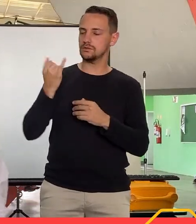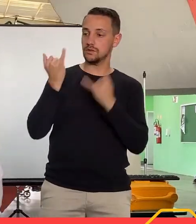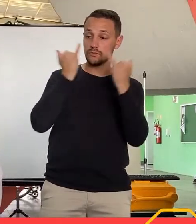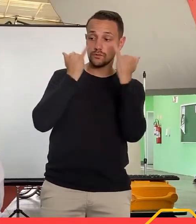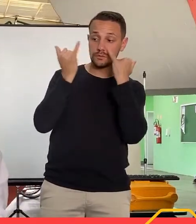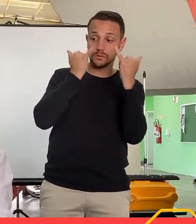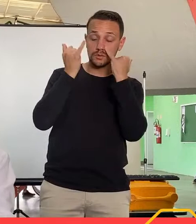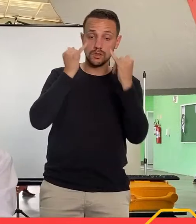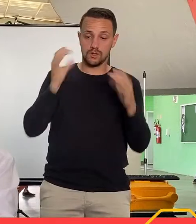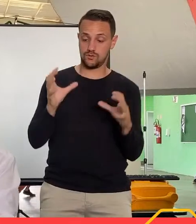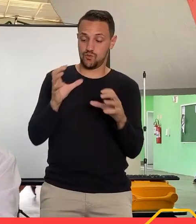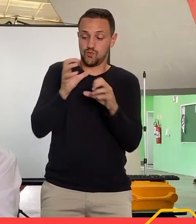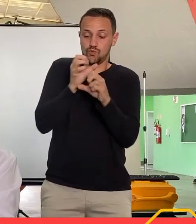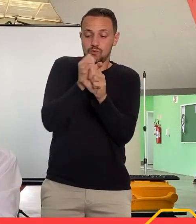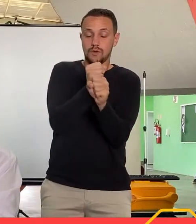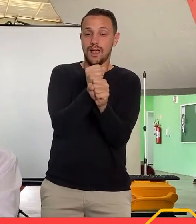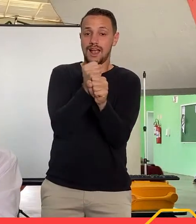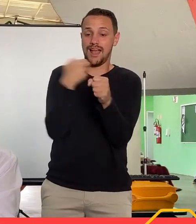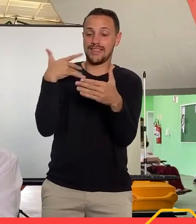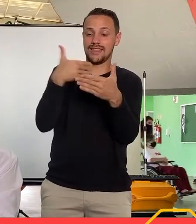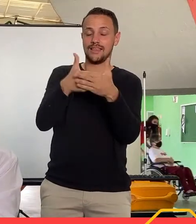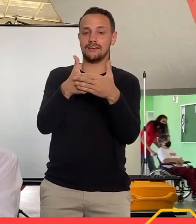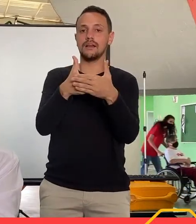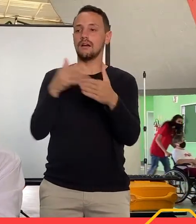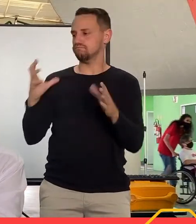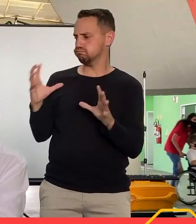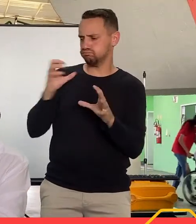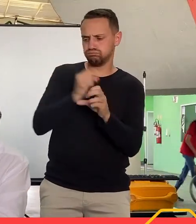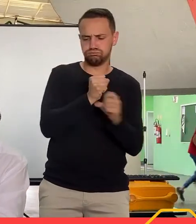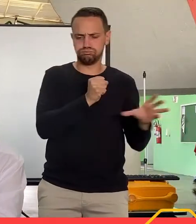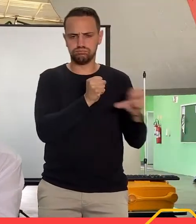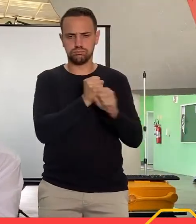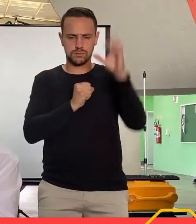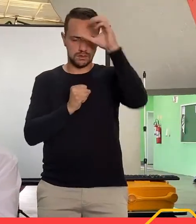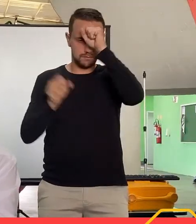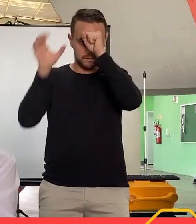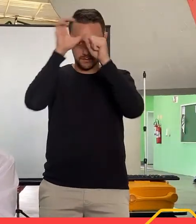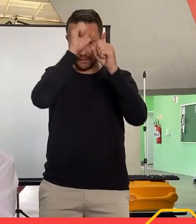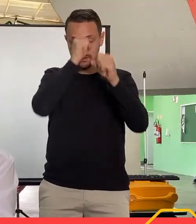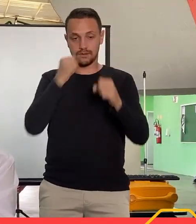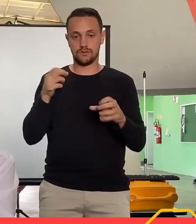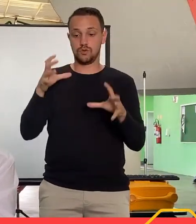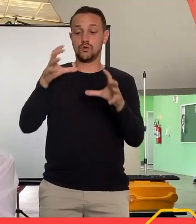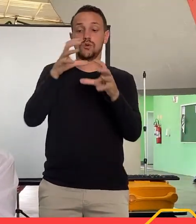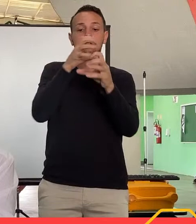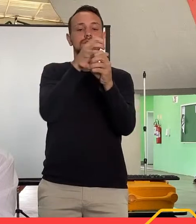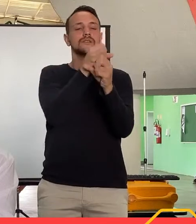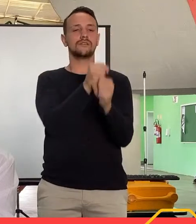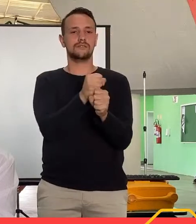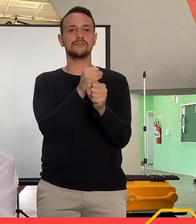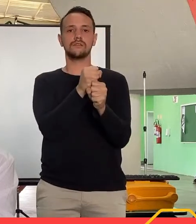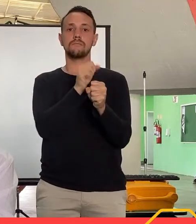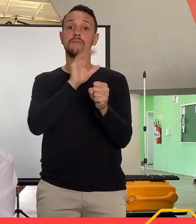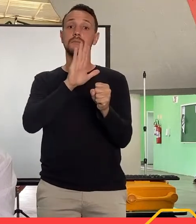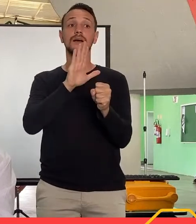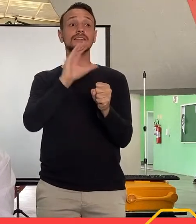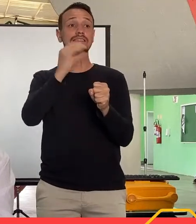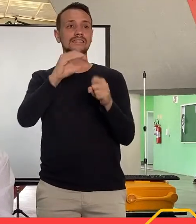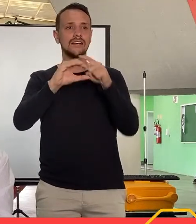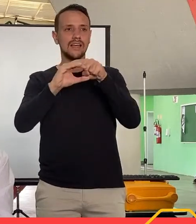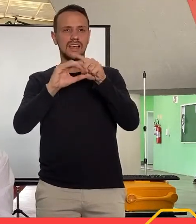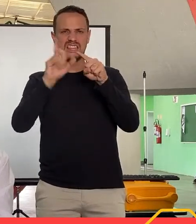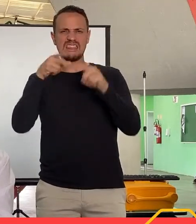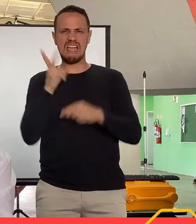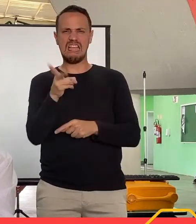informações acumuladas até aquele momento. Mas o próprio cientista entende a provisoriedade